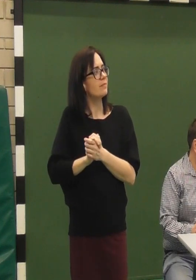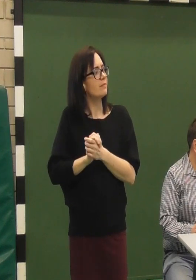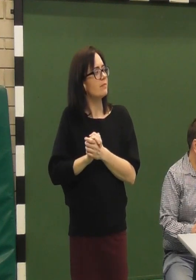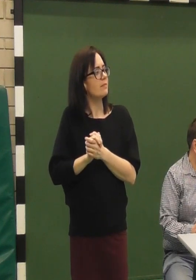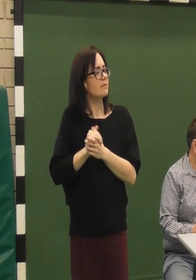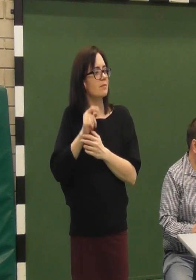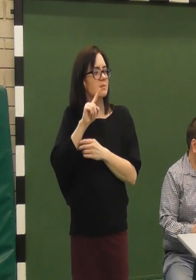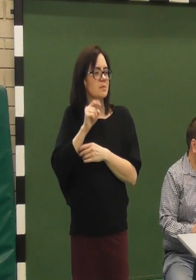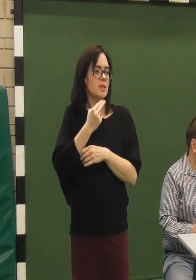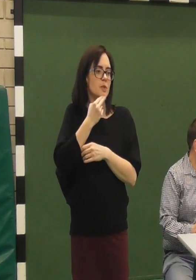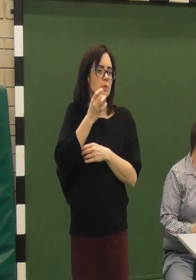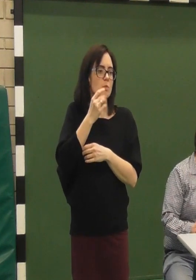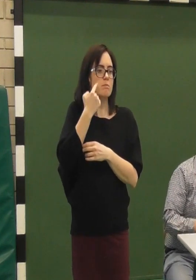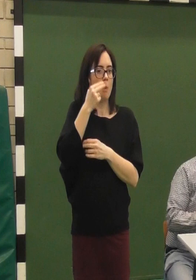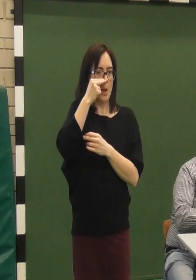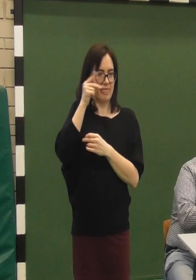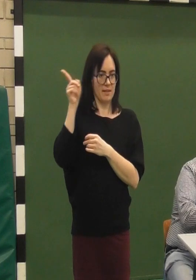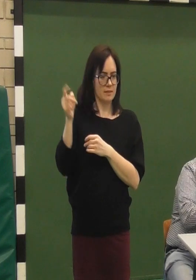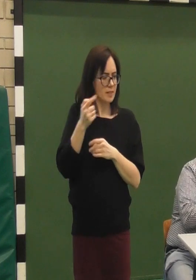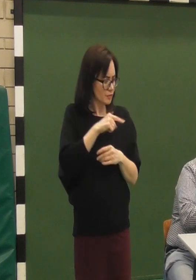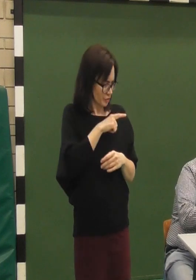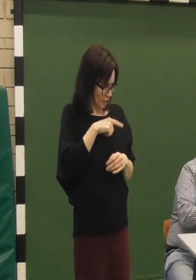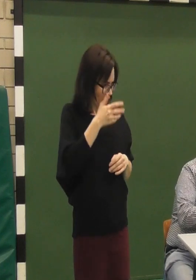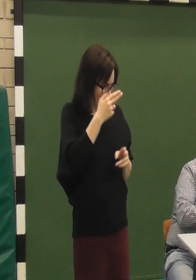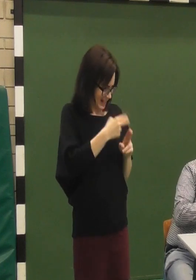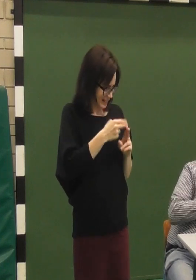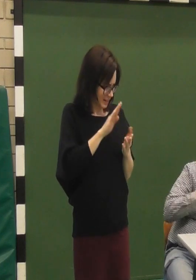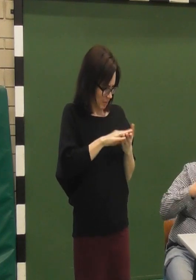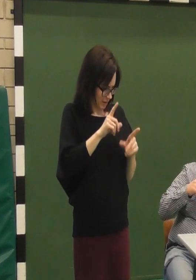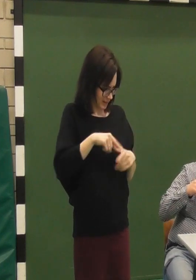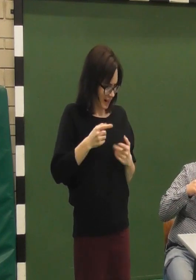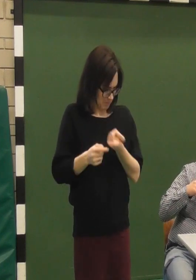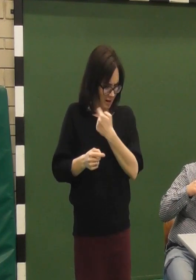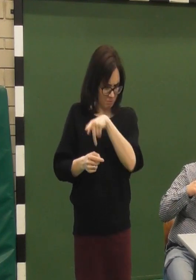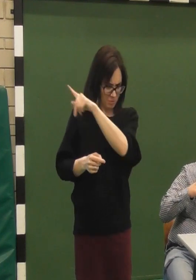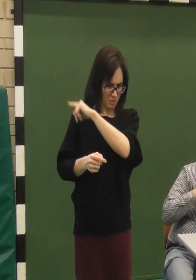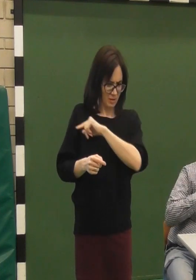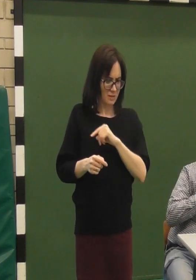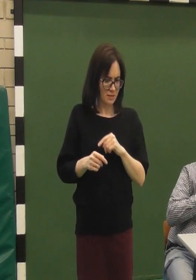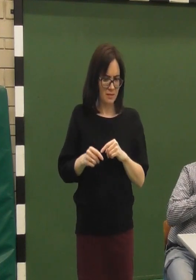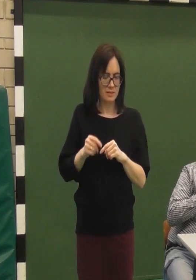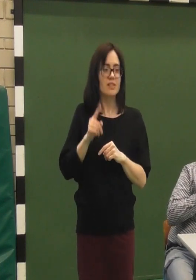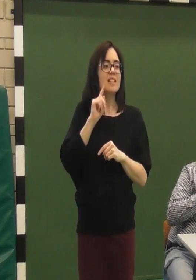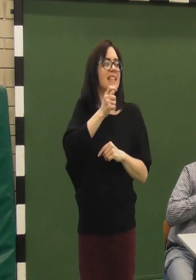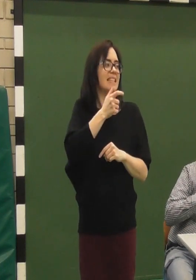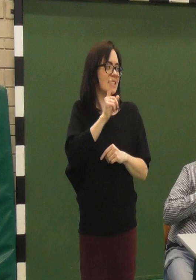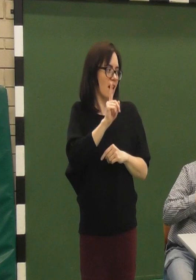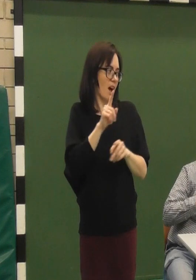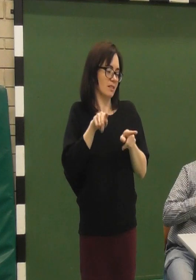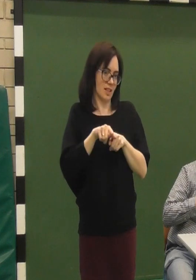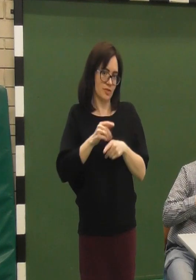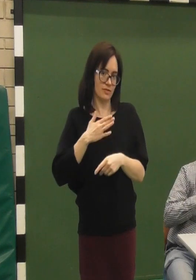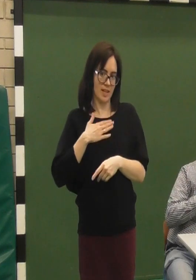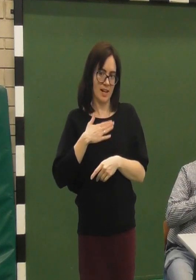Zubony. És akkor csak Lári lény maradt életben a családból két lány. És az itt a testvérem.